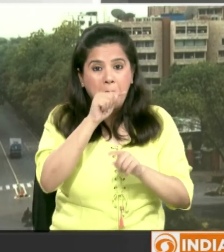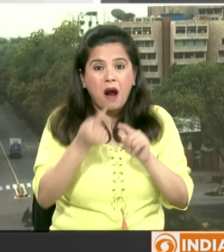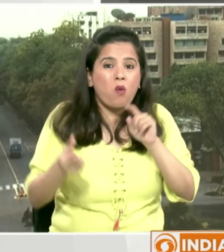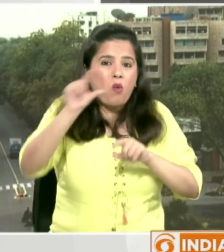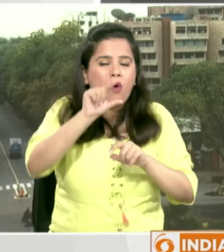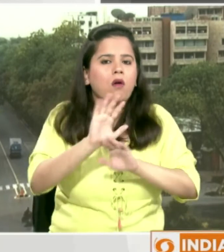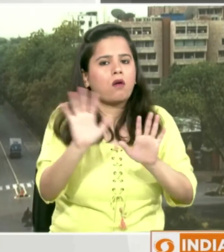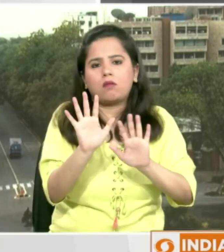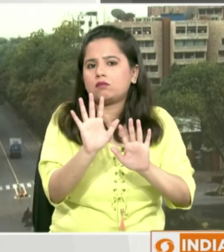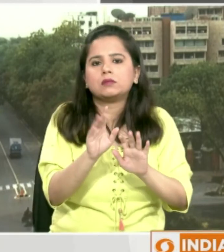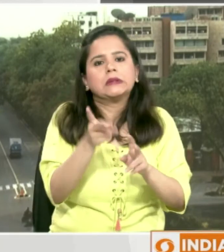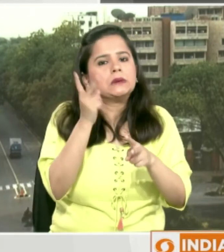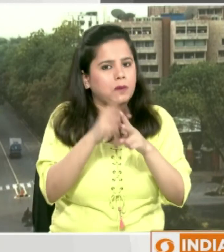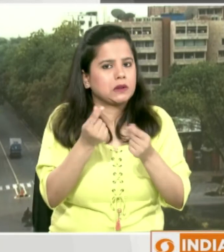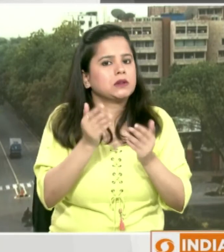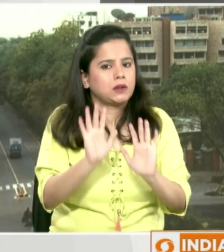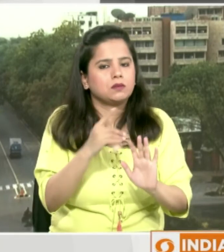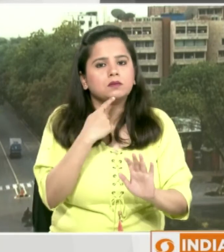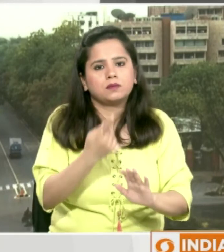नहीं करनी पड़ेगी।